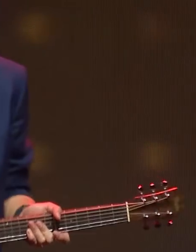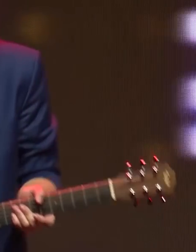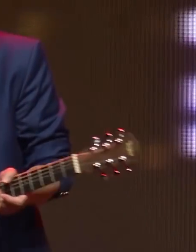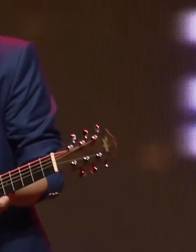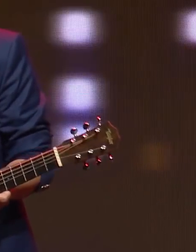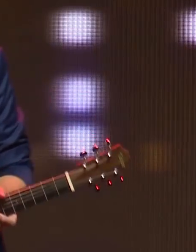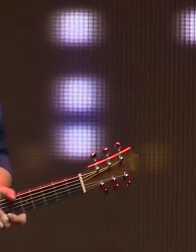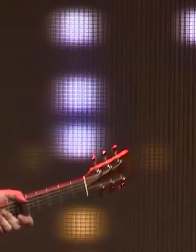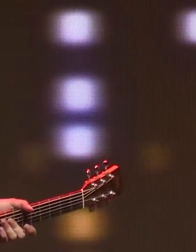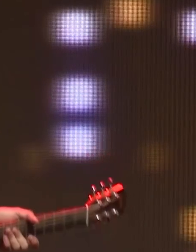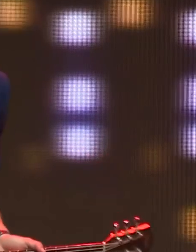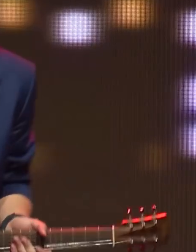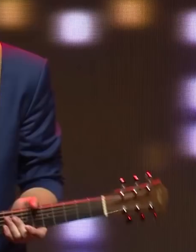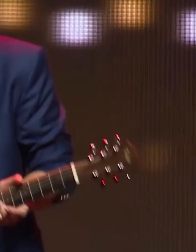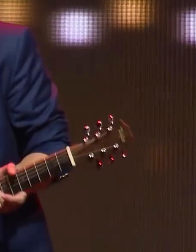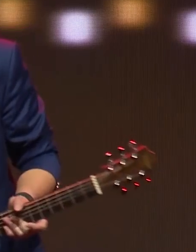Satu harmoni,